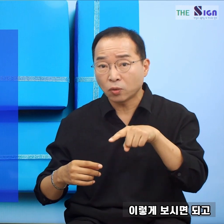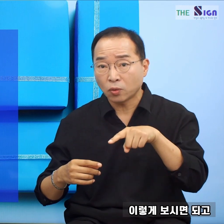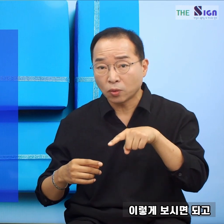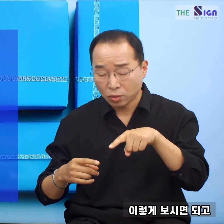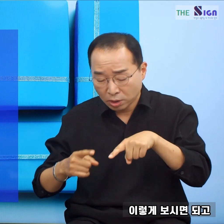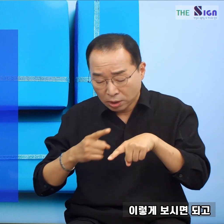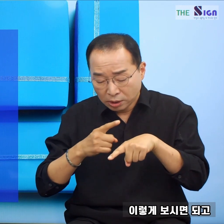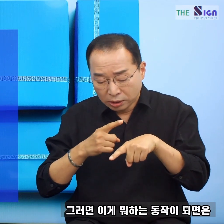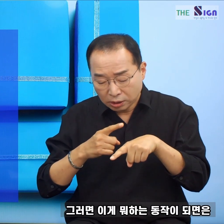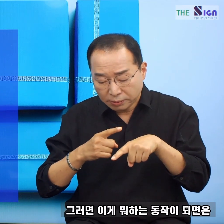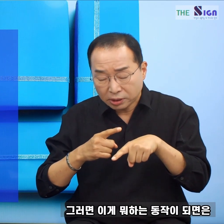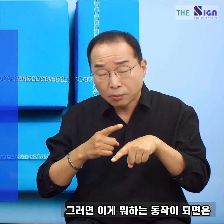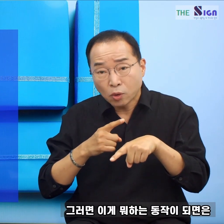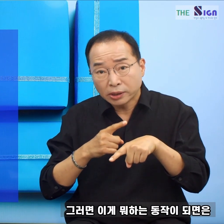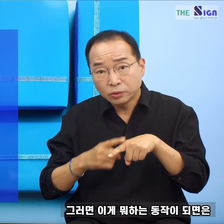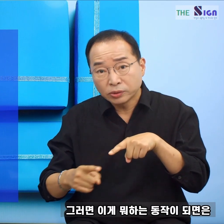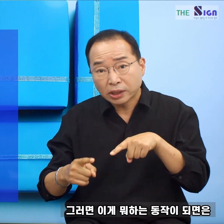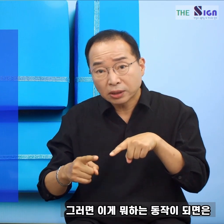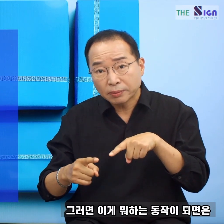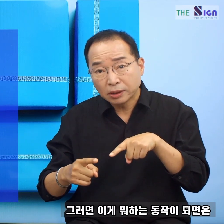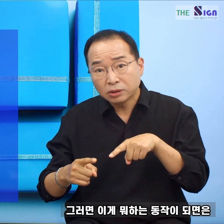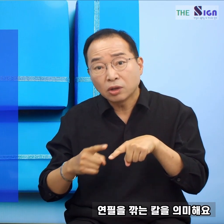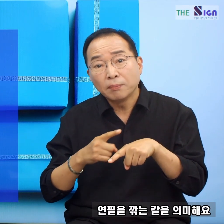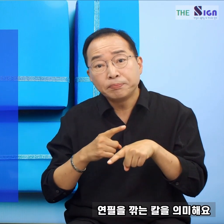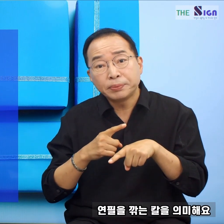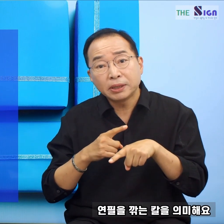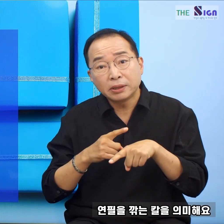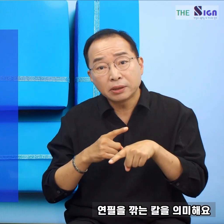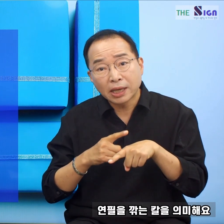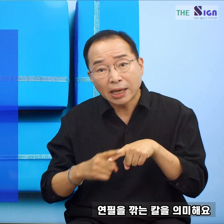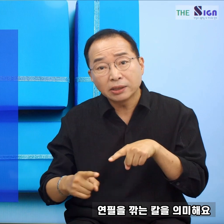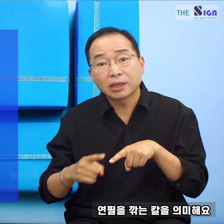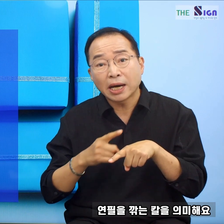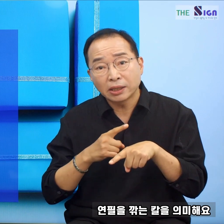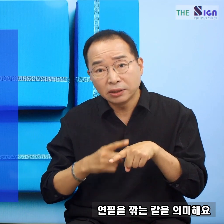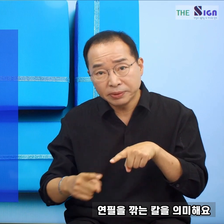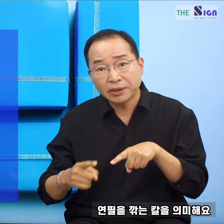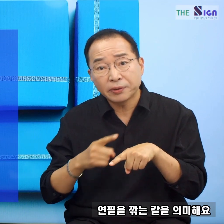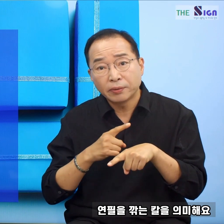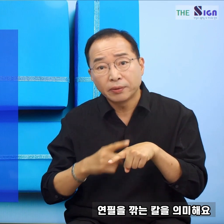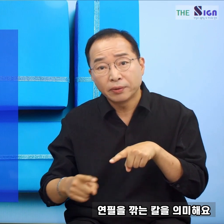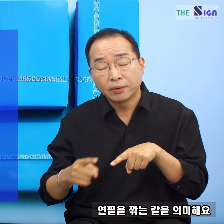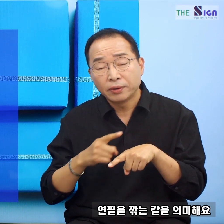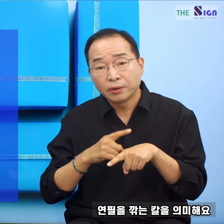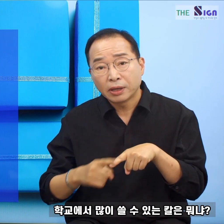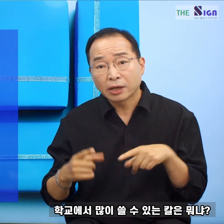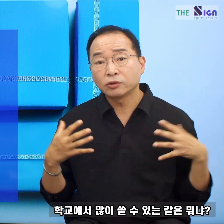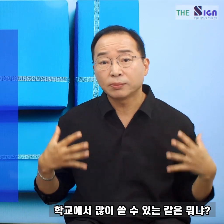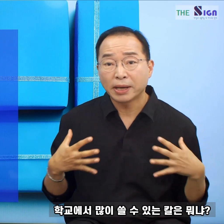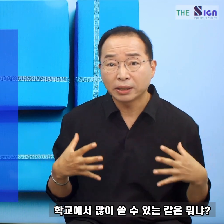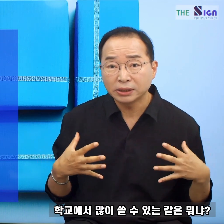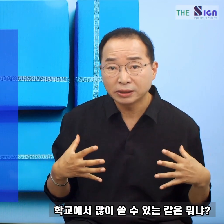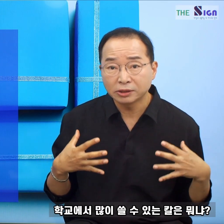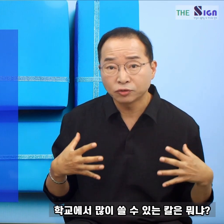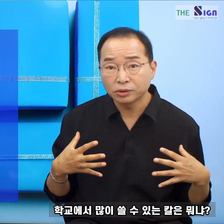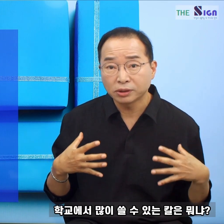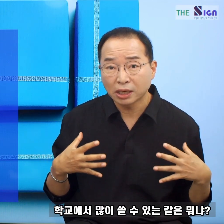되고 그러면 이게 뭐 하는 동작이냐면은 연필을 깎는 칼을 의미해요. 학교에서 많이 쓸 수 있는 칼은